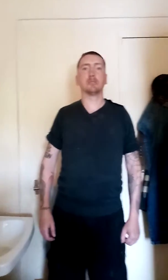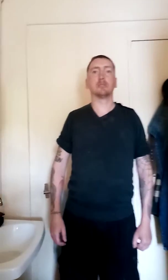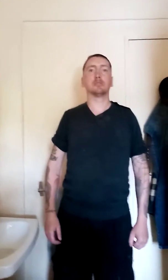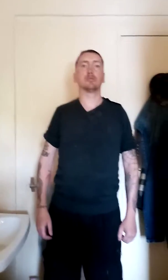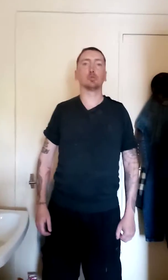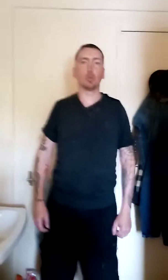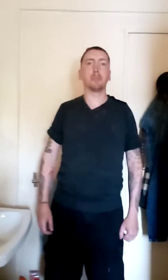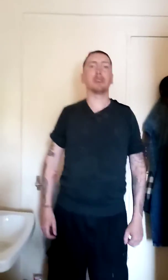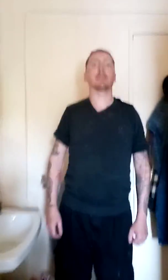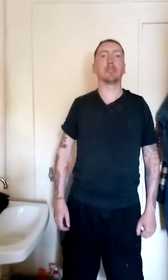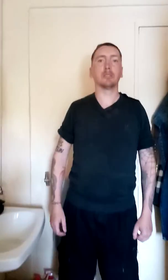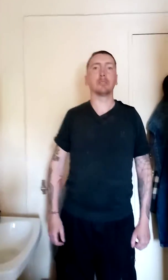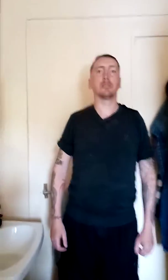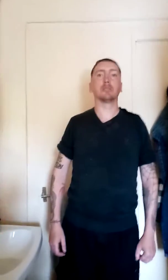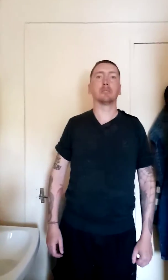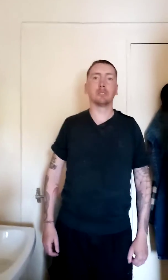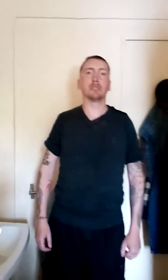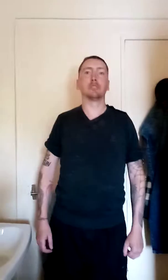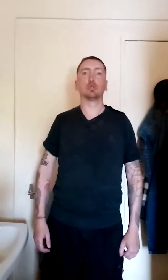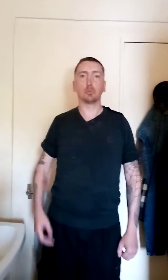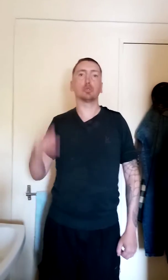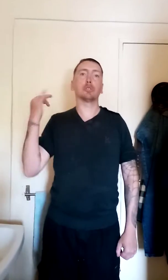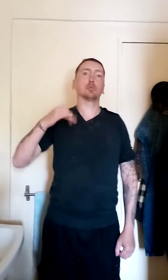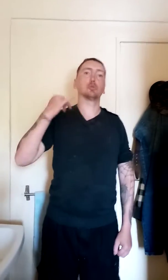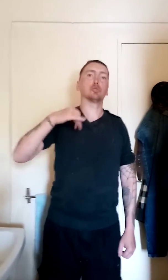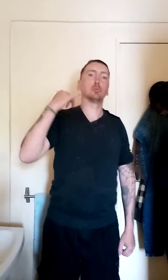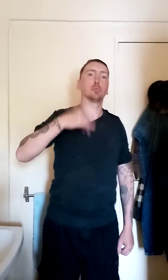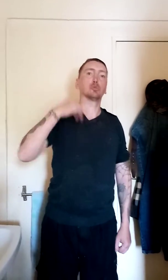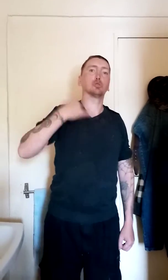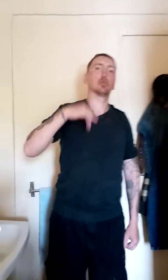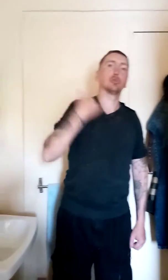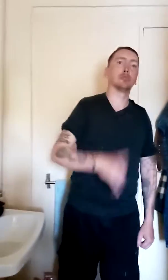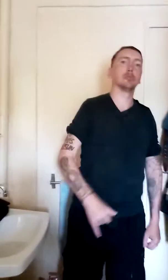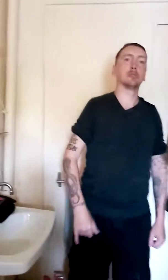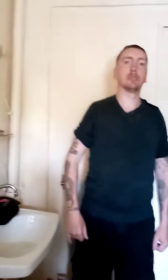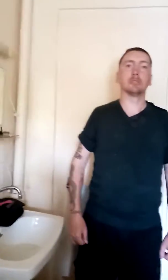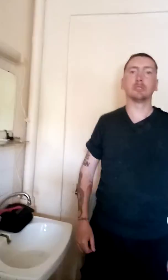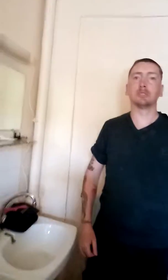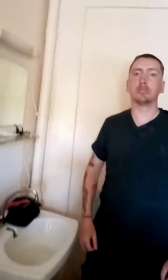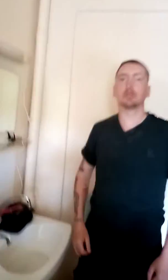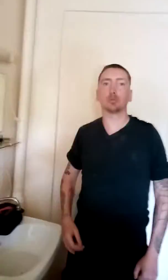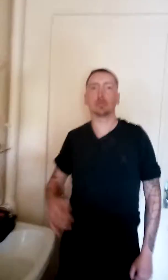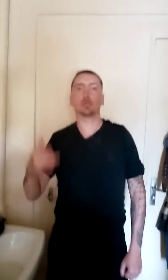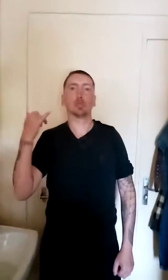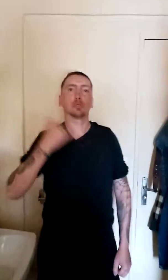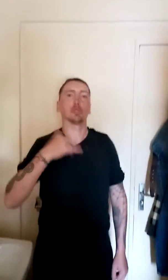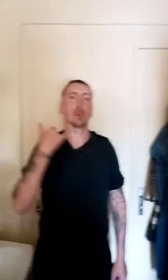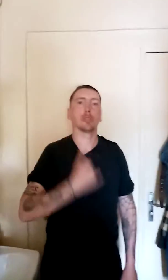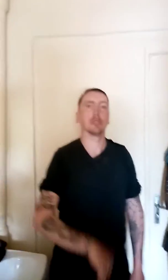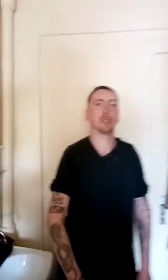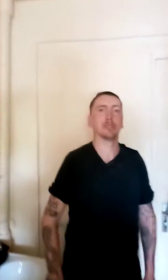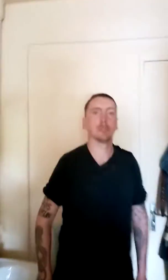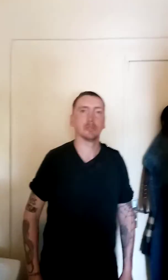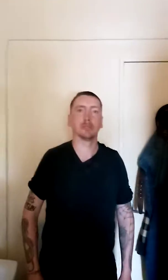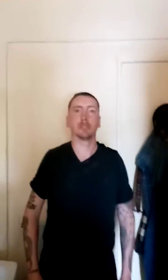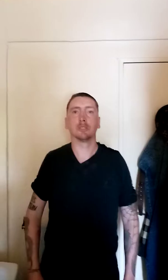Monsieur le maire, notez un budget pour ces jeunes qui manquent de chaleur et